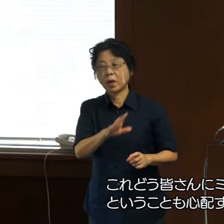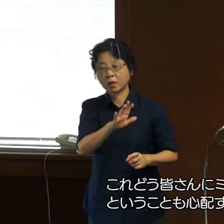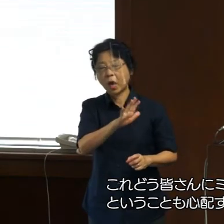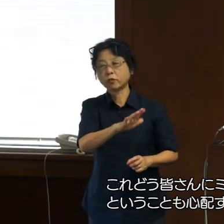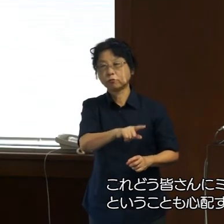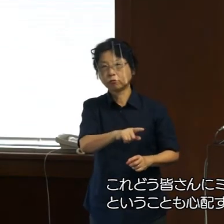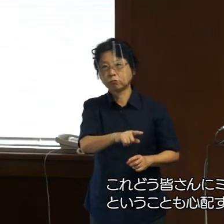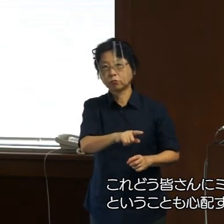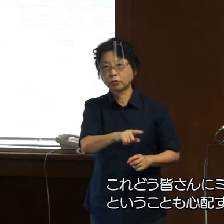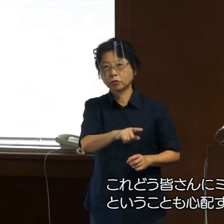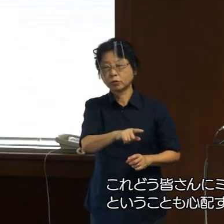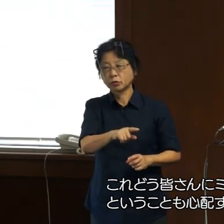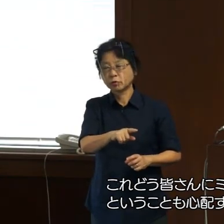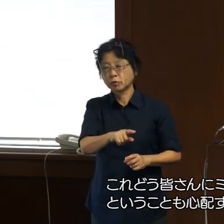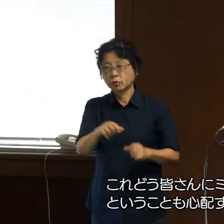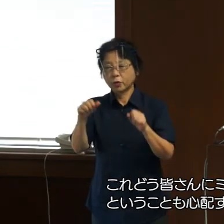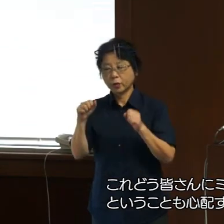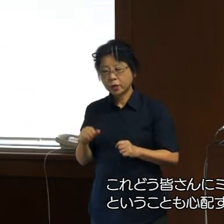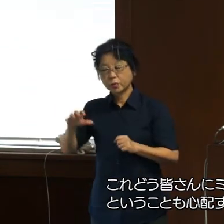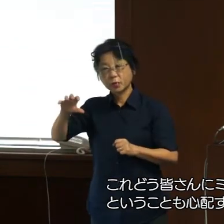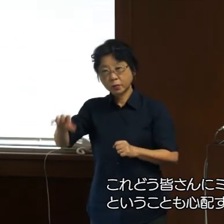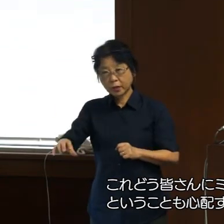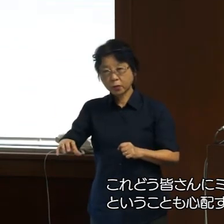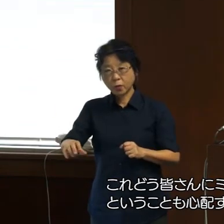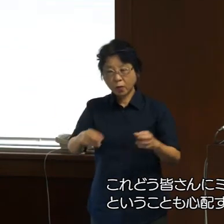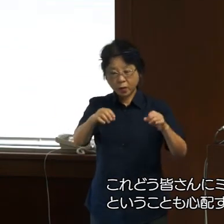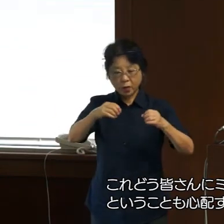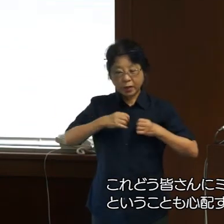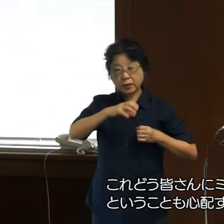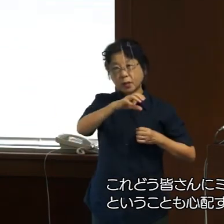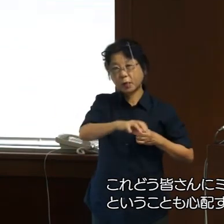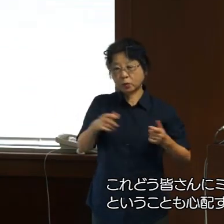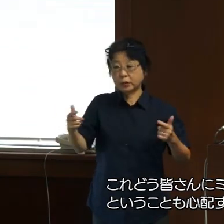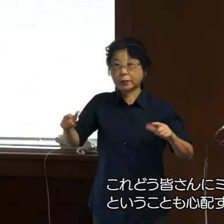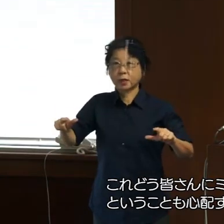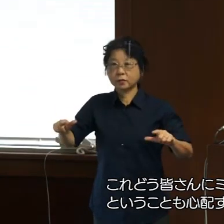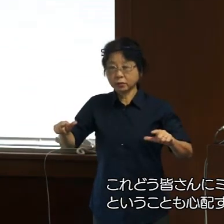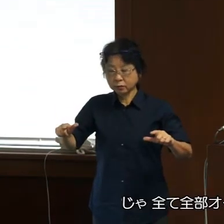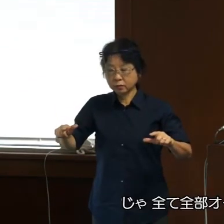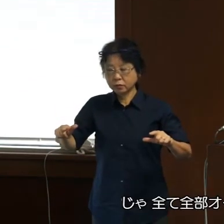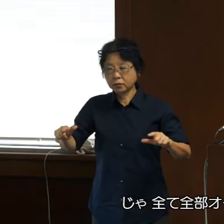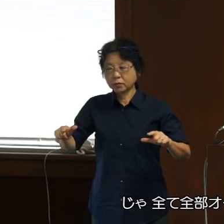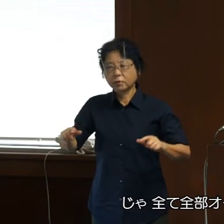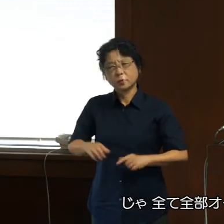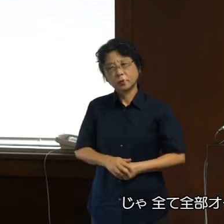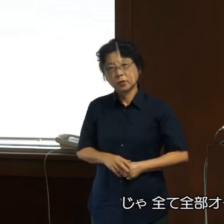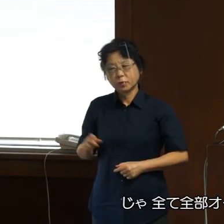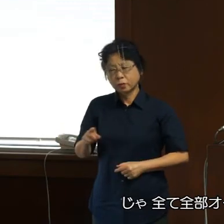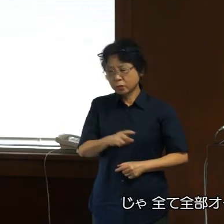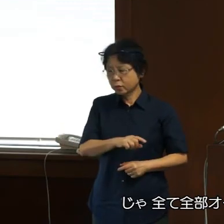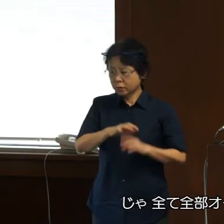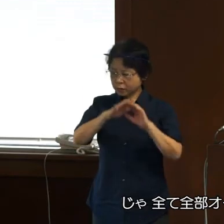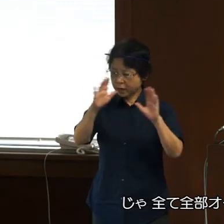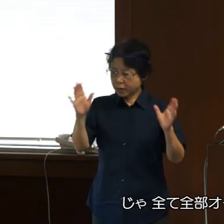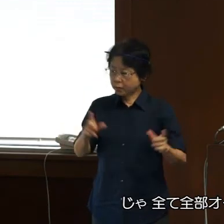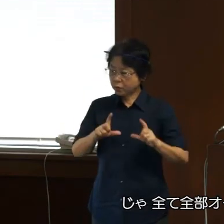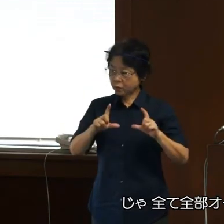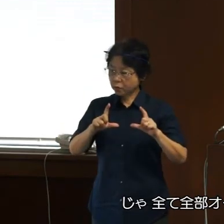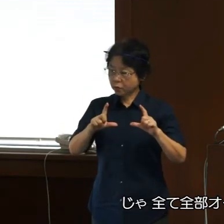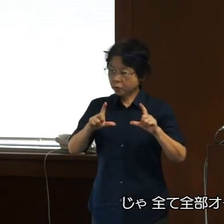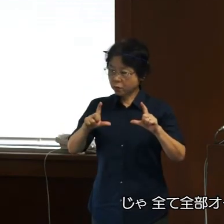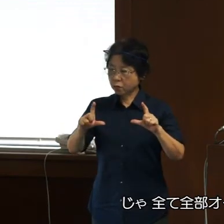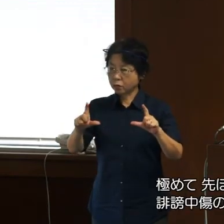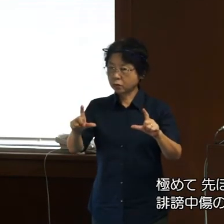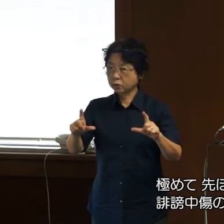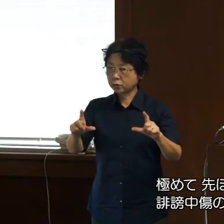にこうミスリードになってないかっていうことも心配するわけですよね。で じゃあ全て全部をオープンに